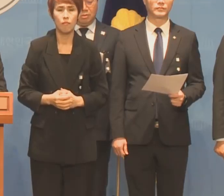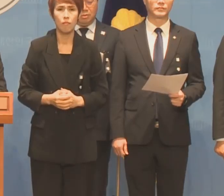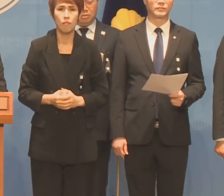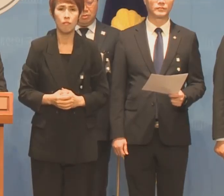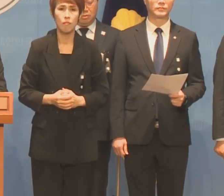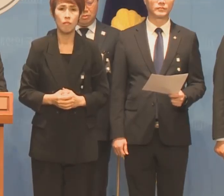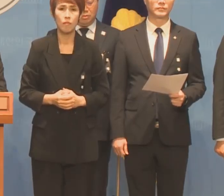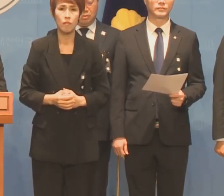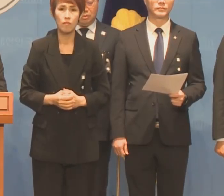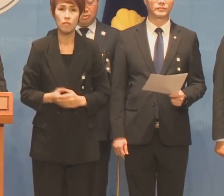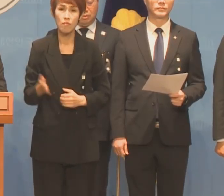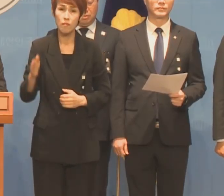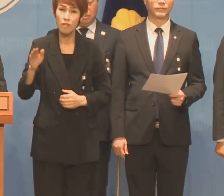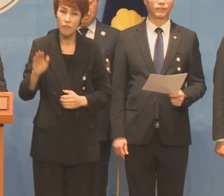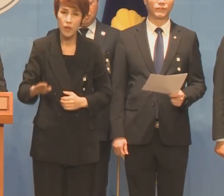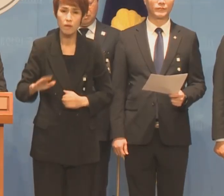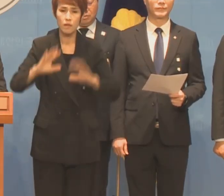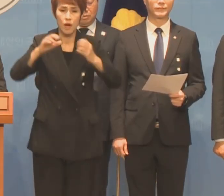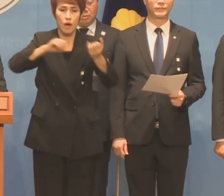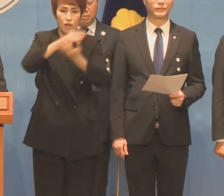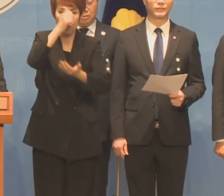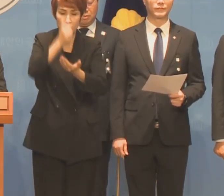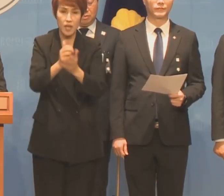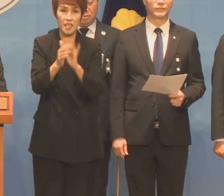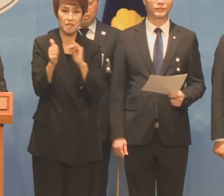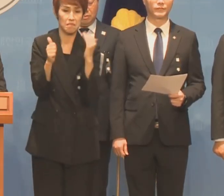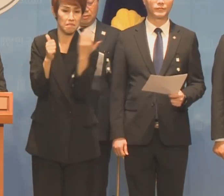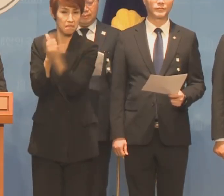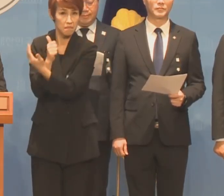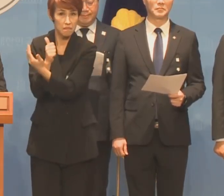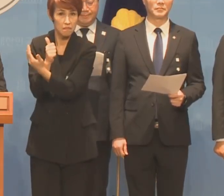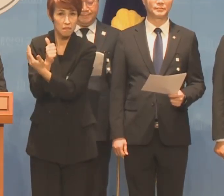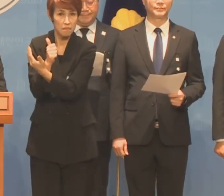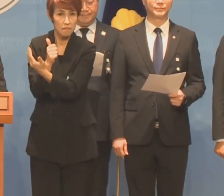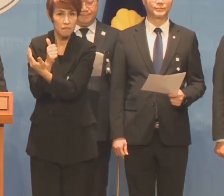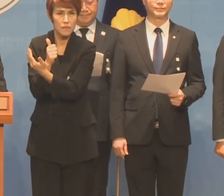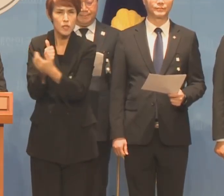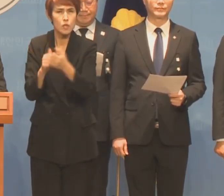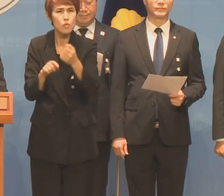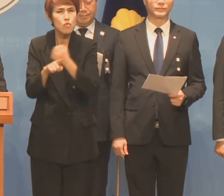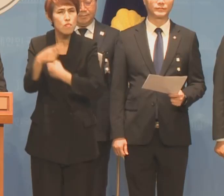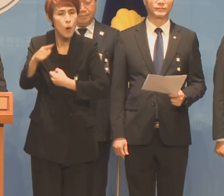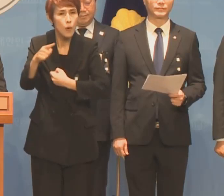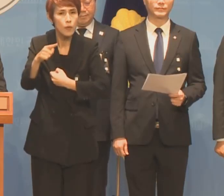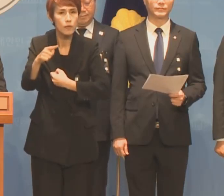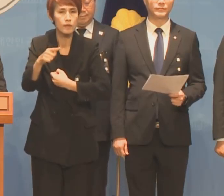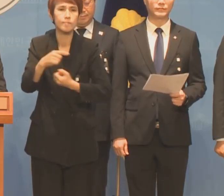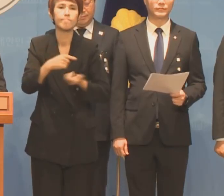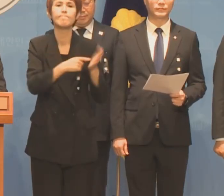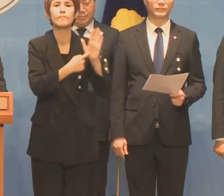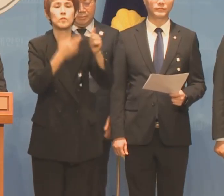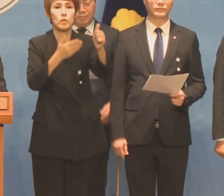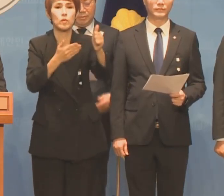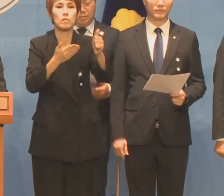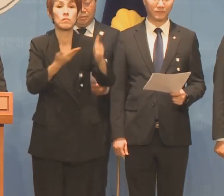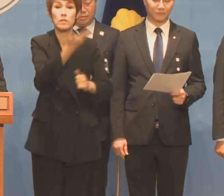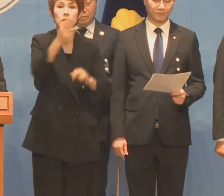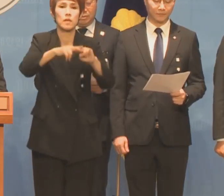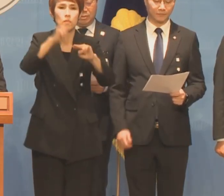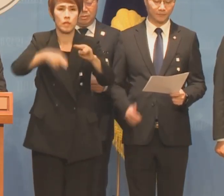그럼에도 불구하고 내란 범죄자를 옹호하는 진짜 이유를 밝히고